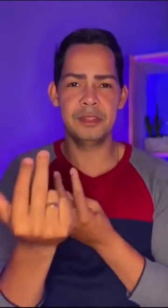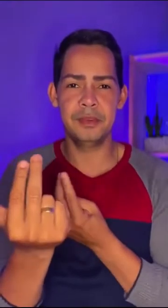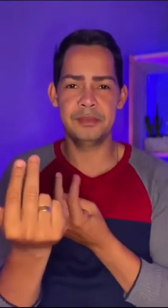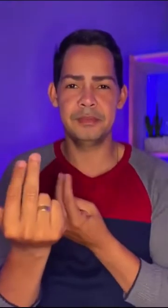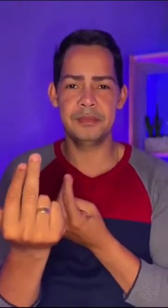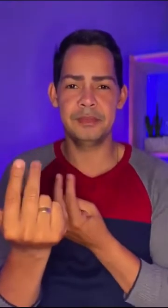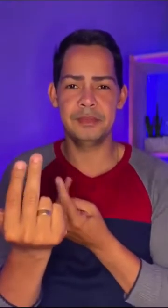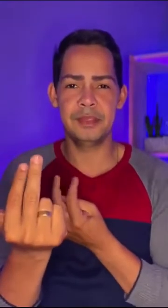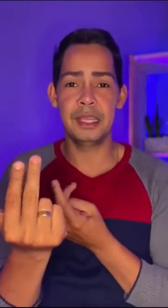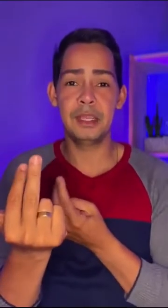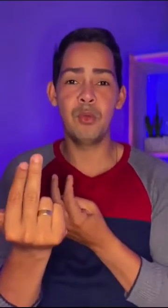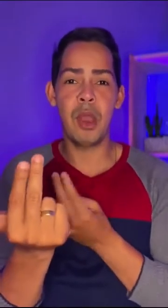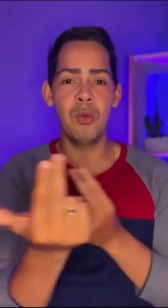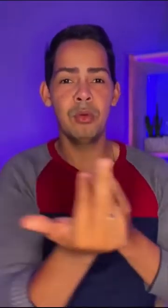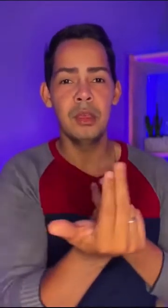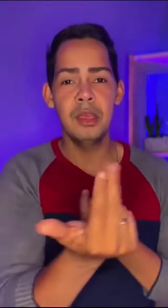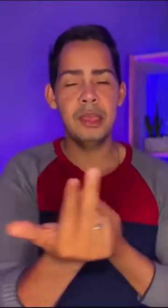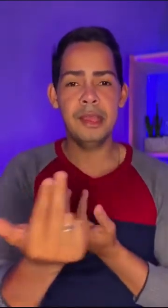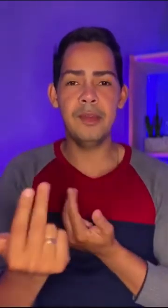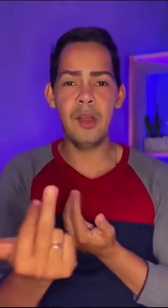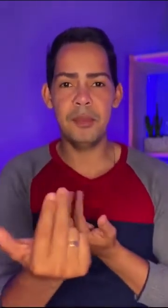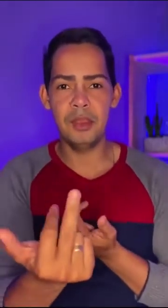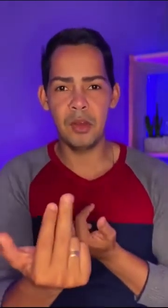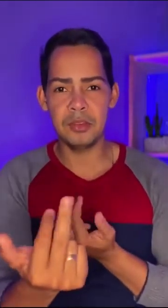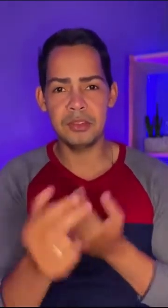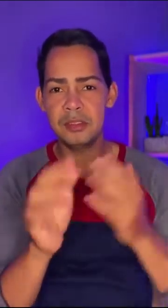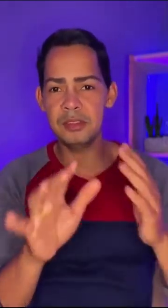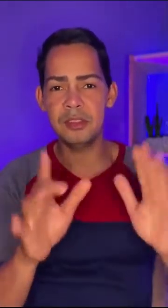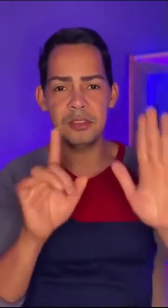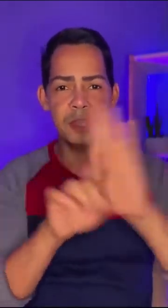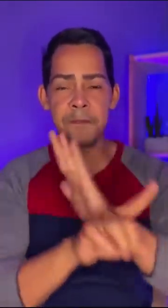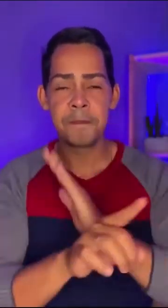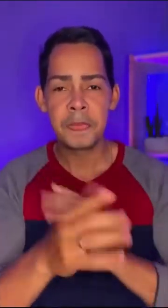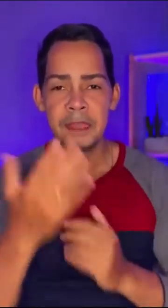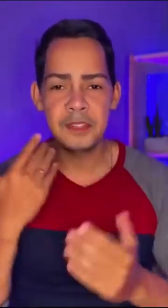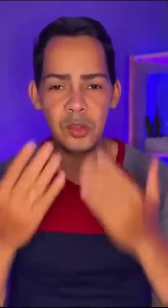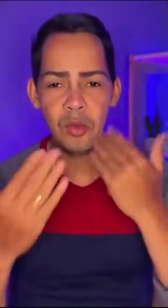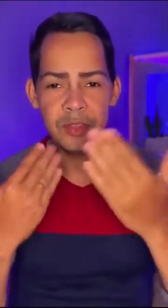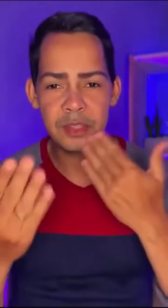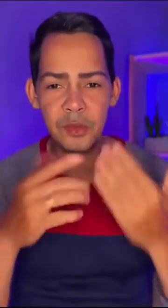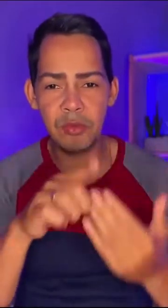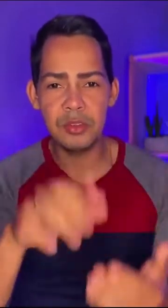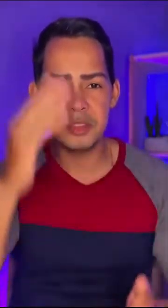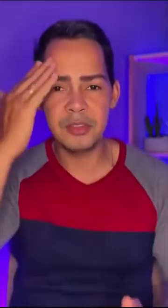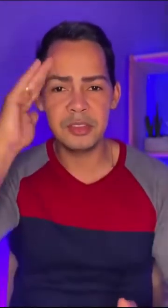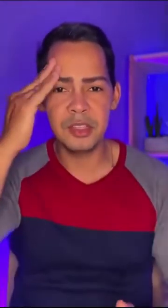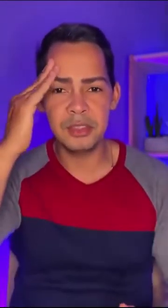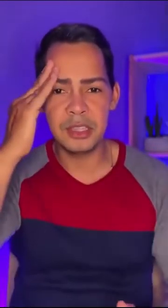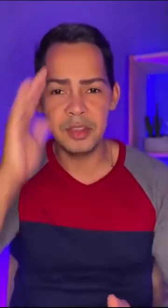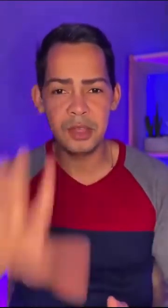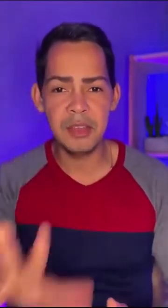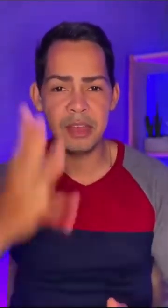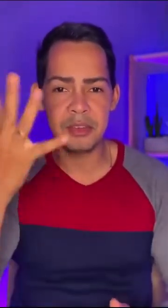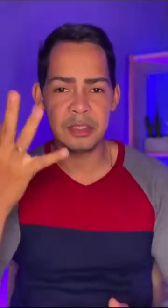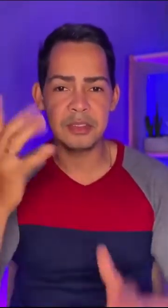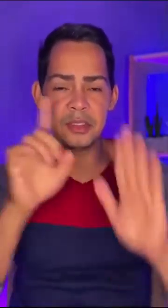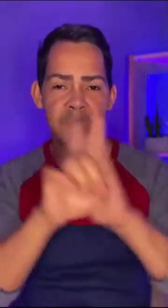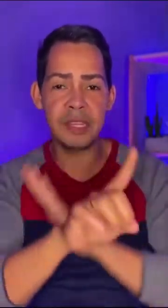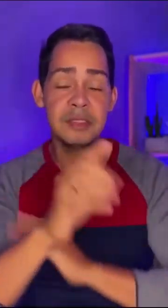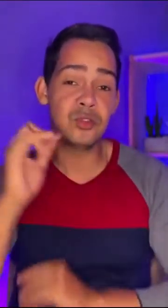você, ó. Igual. Ele é igual a mim, igual a você. Se eu estou conversando com você e você não entendeu, o que vai acontecer? Você vai falar assim,